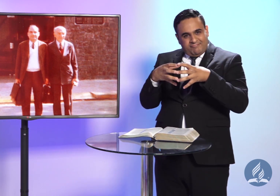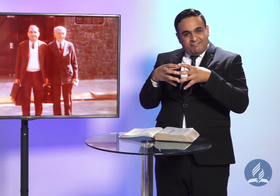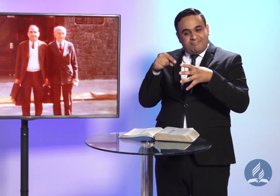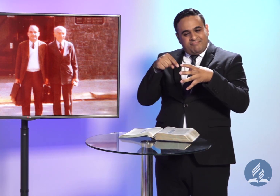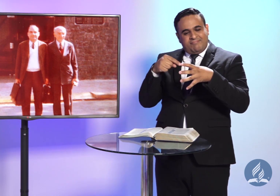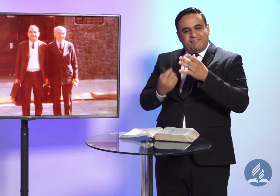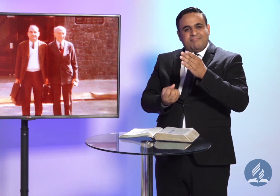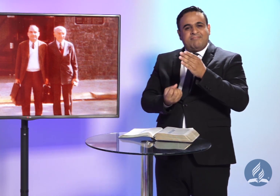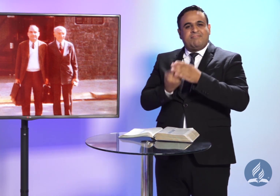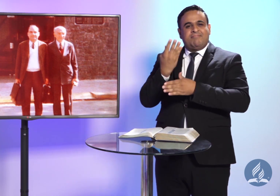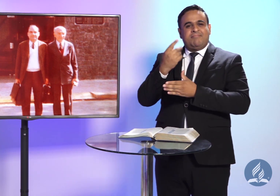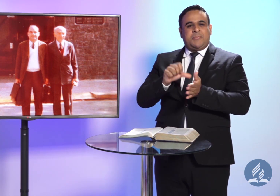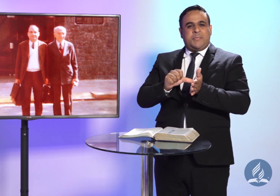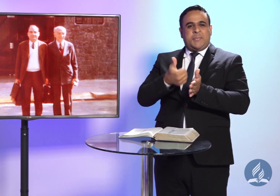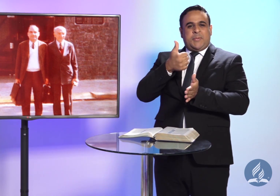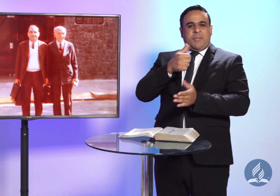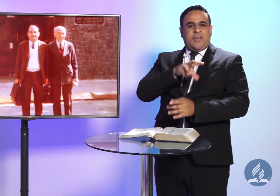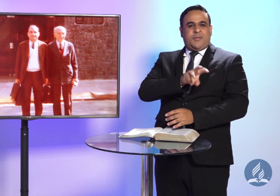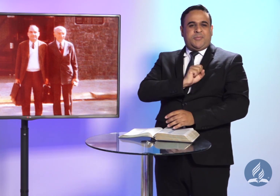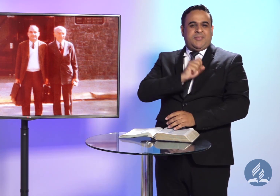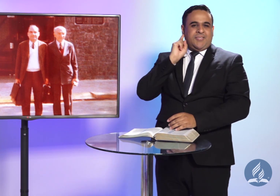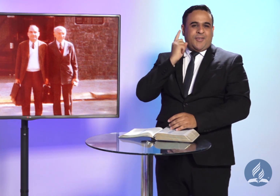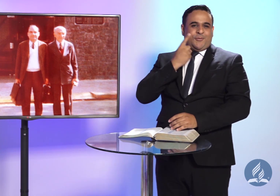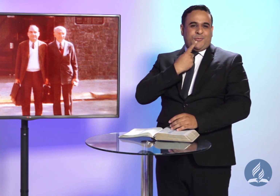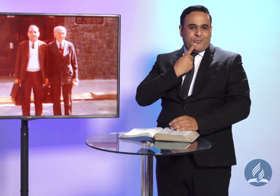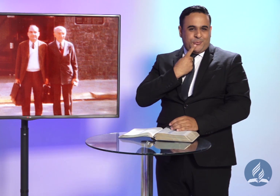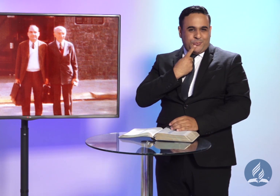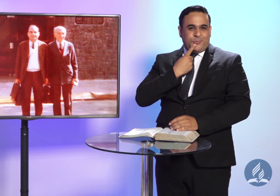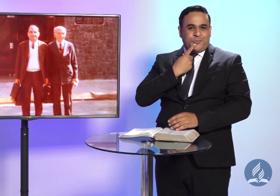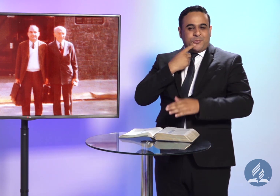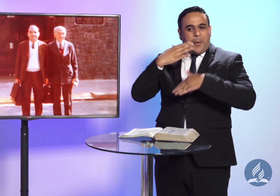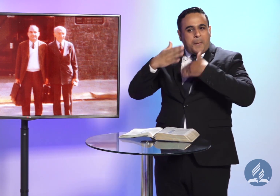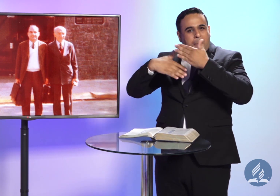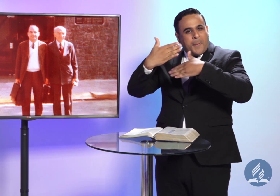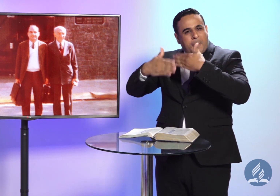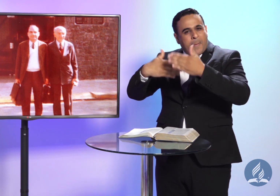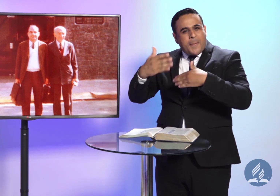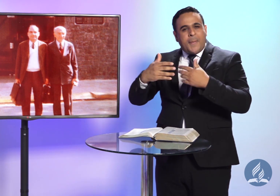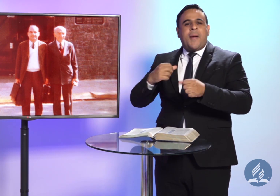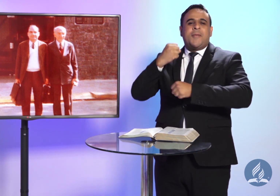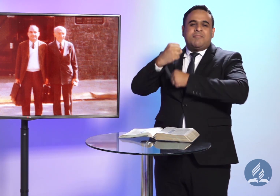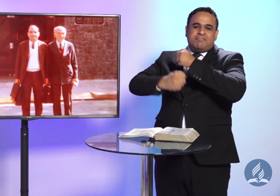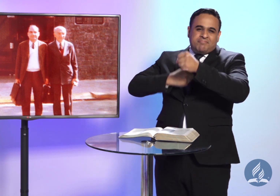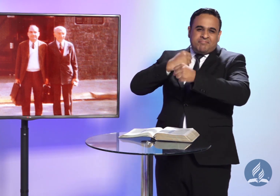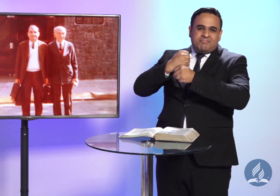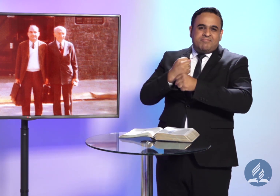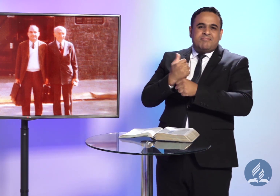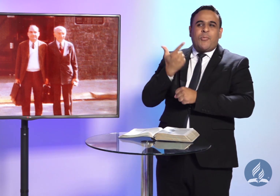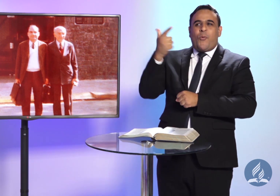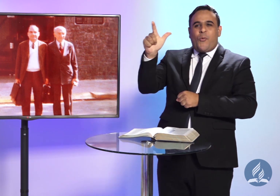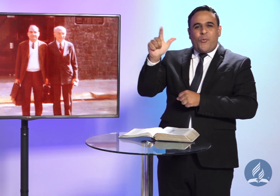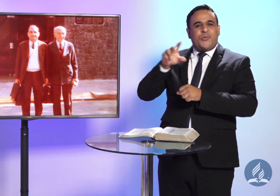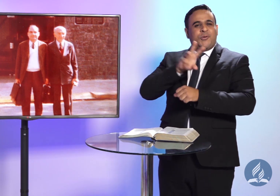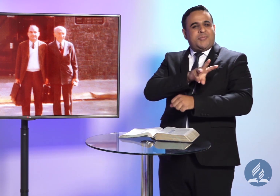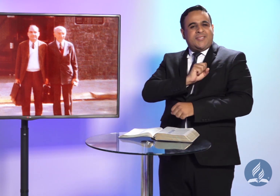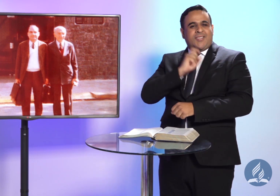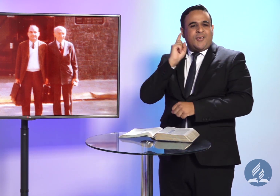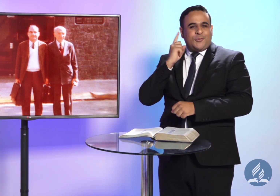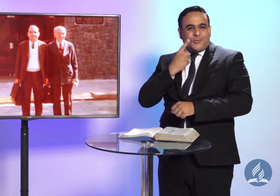surgiu o grupo de surdos que depois foi notícia e se espalhou por